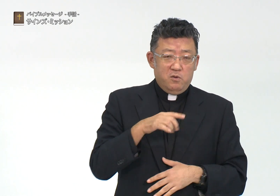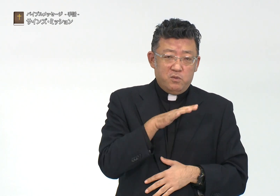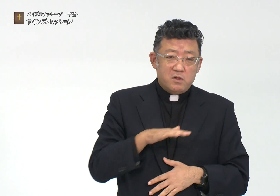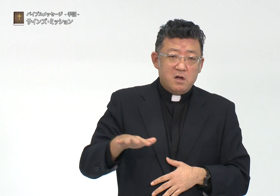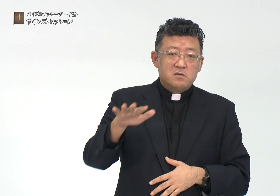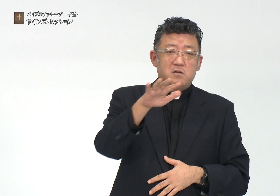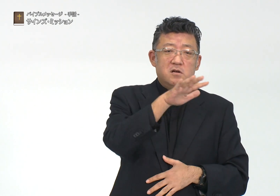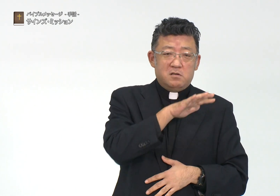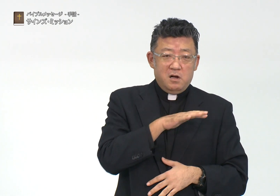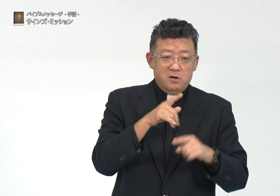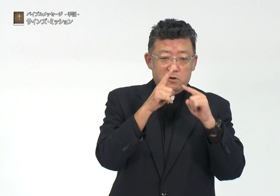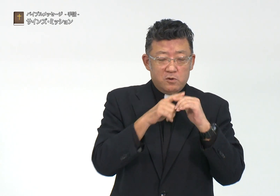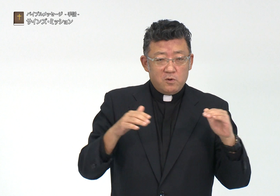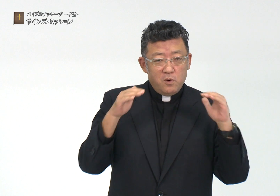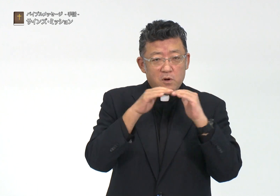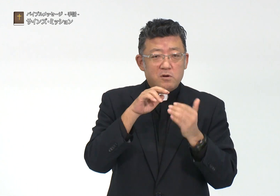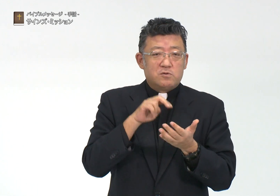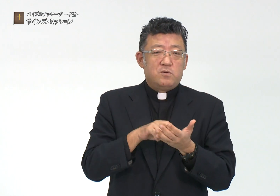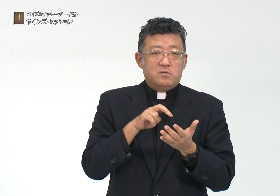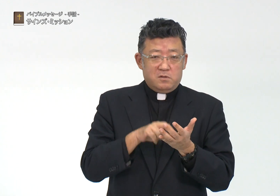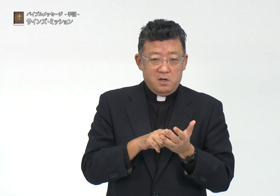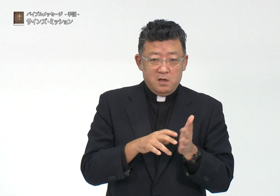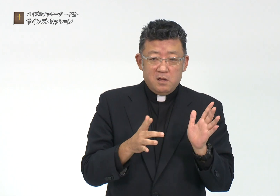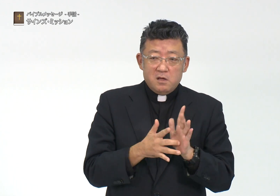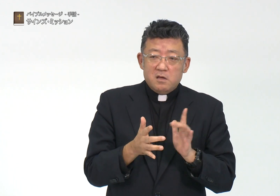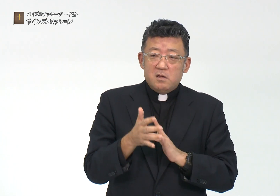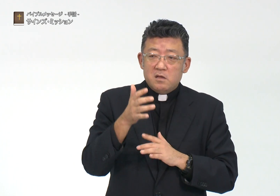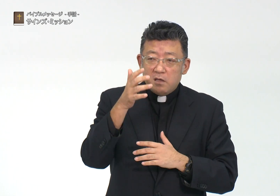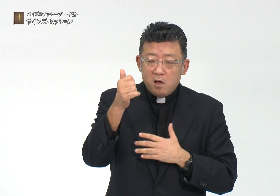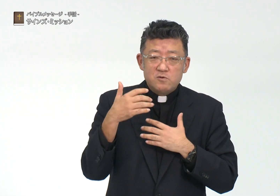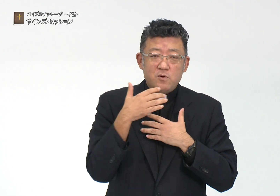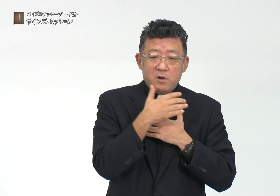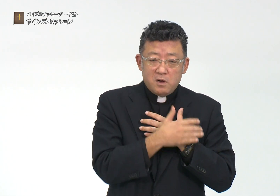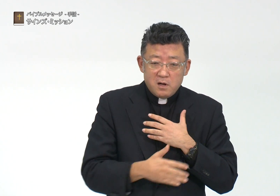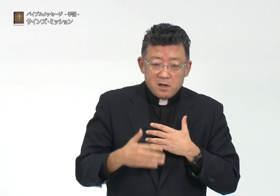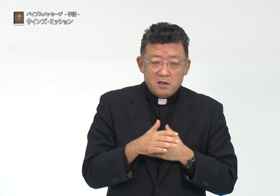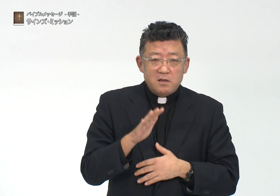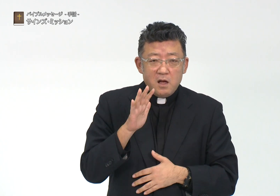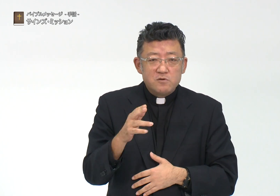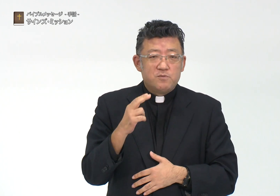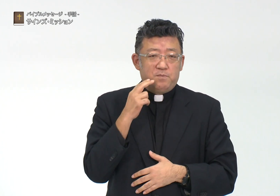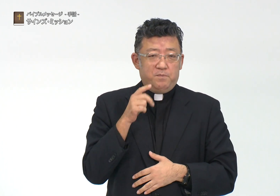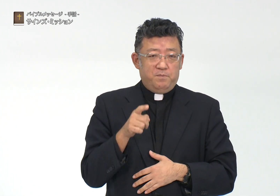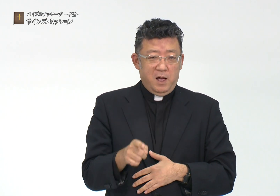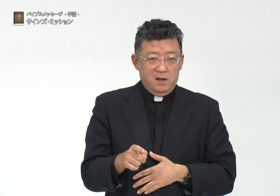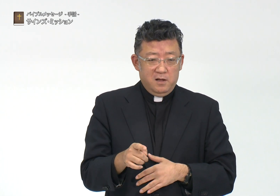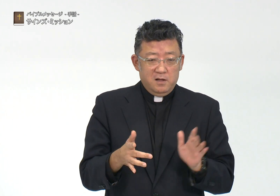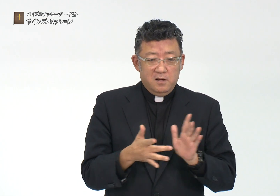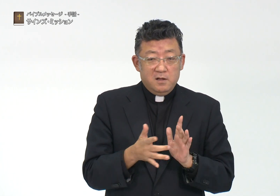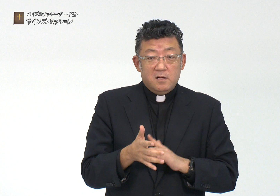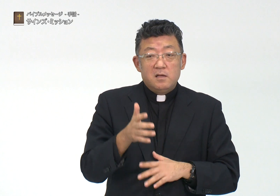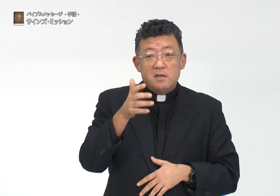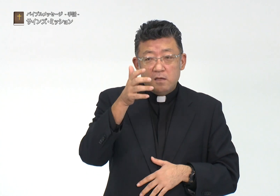語られたことをつまり私たちが今業界でイエスのからだである